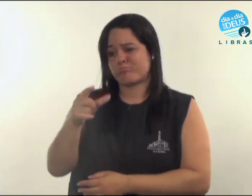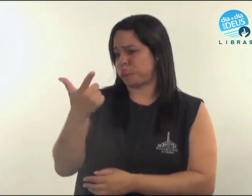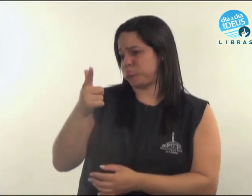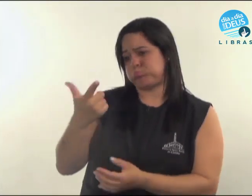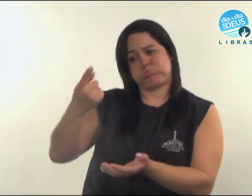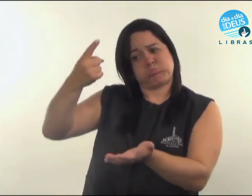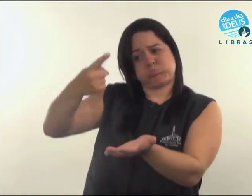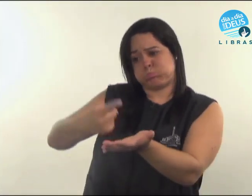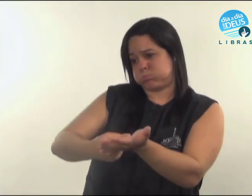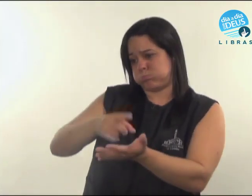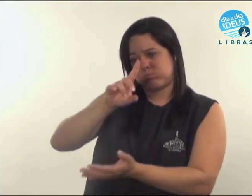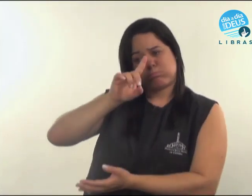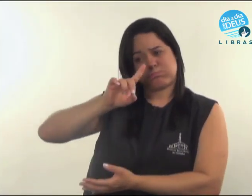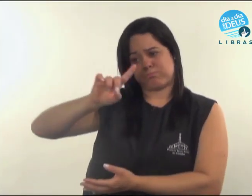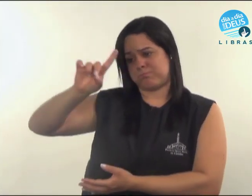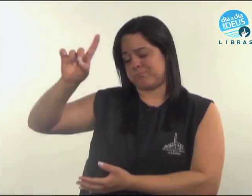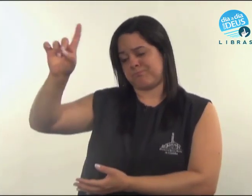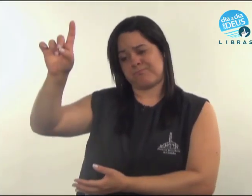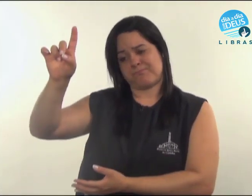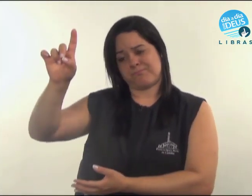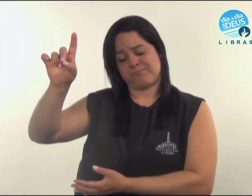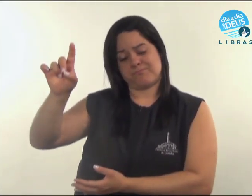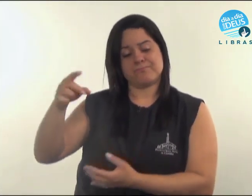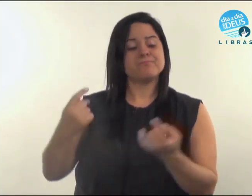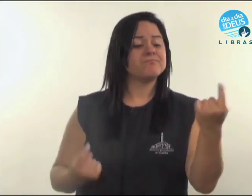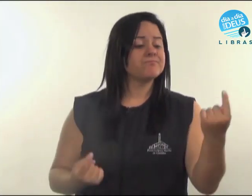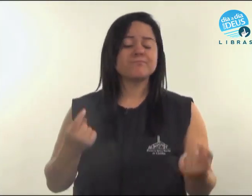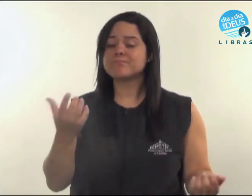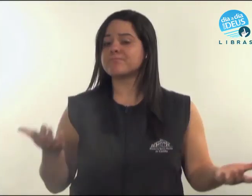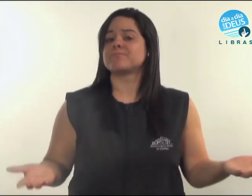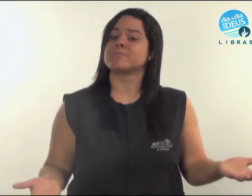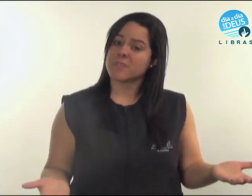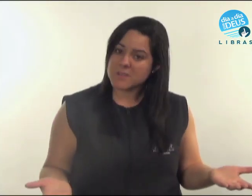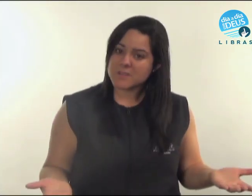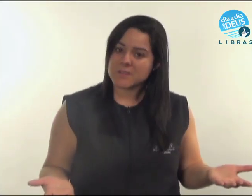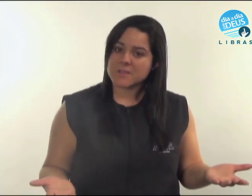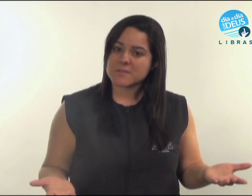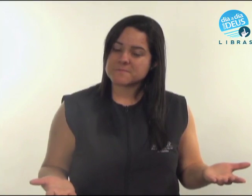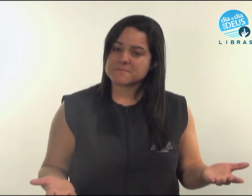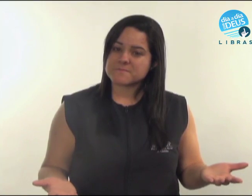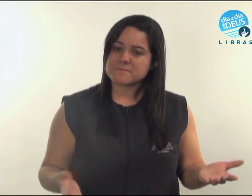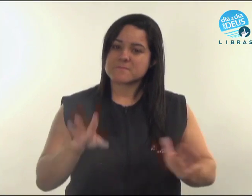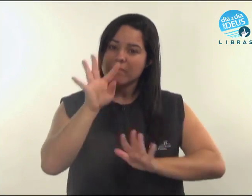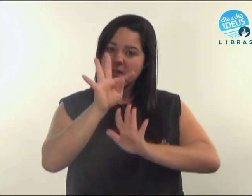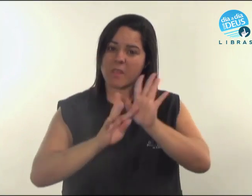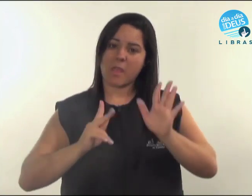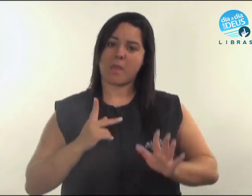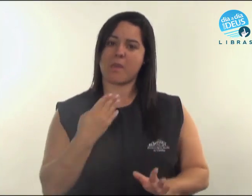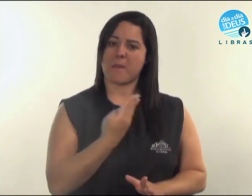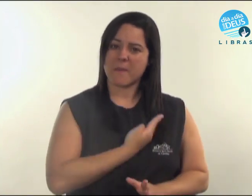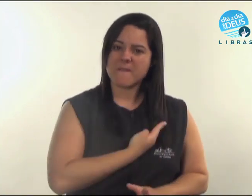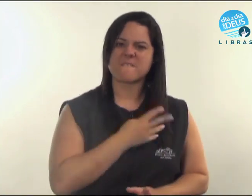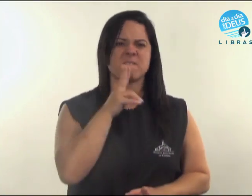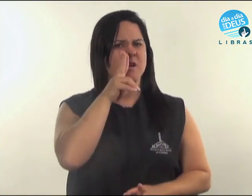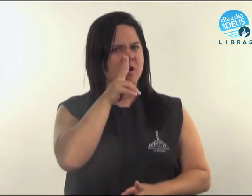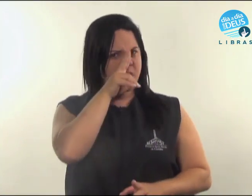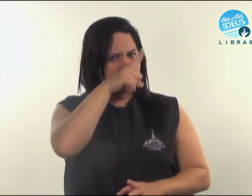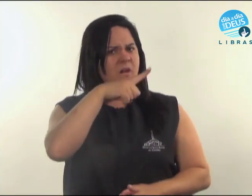não tem parte com Ele. E esse texto de Hebreus é fortíssimo. Ele diz assim: gente, se